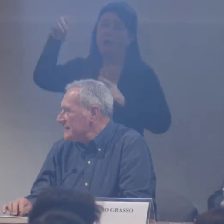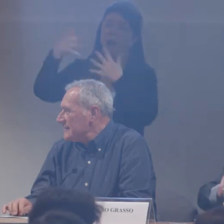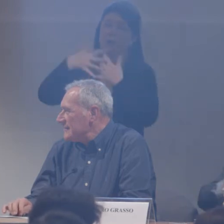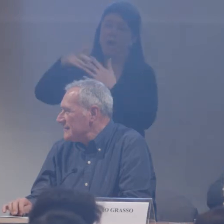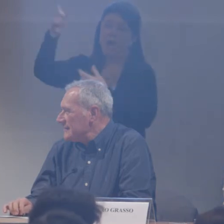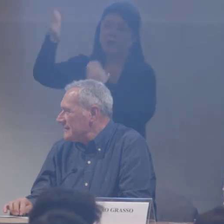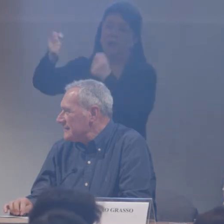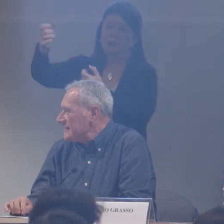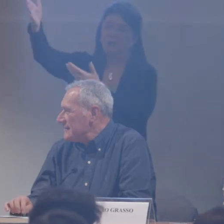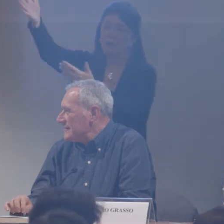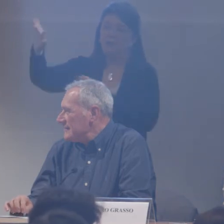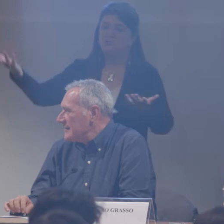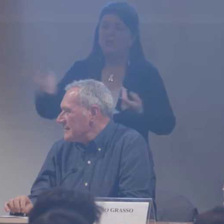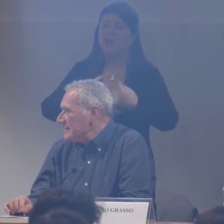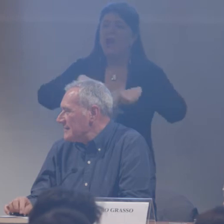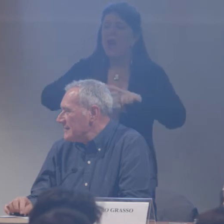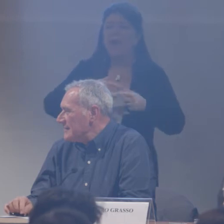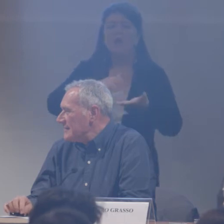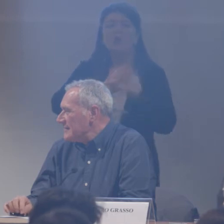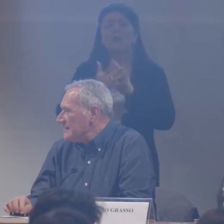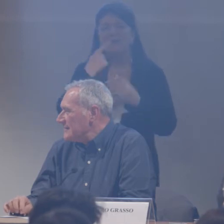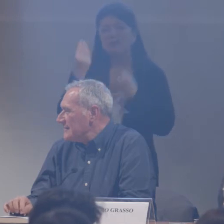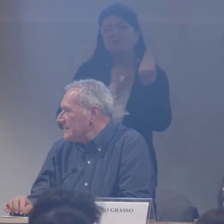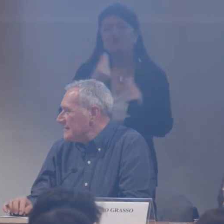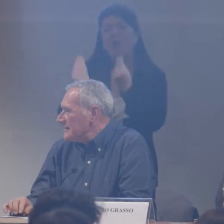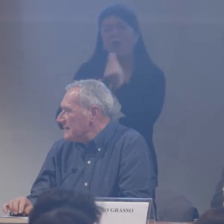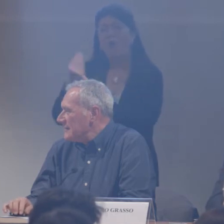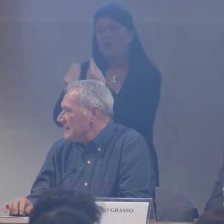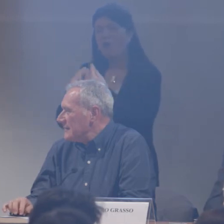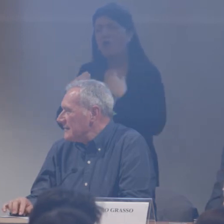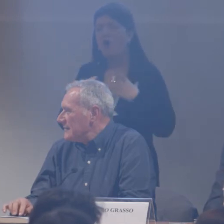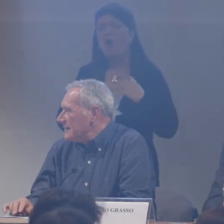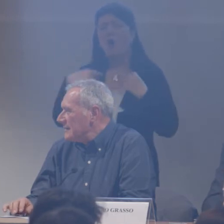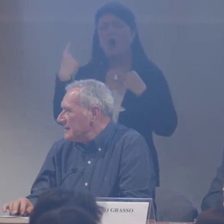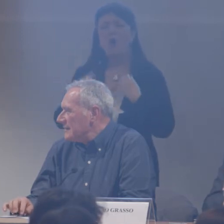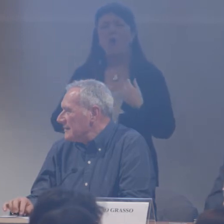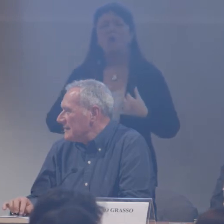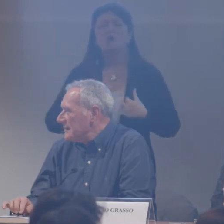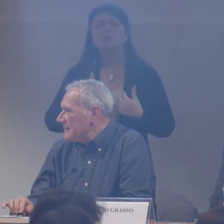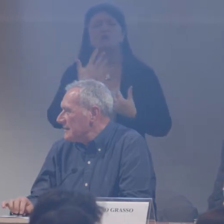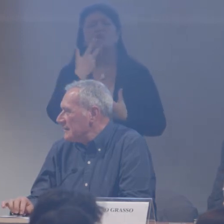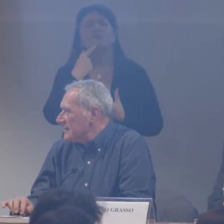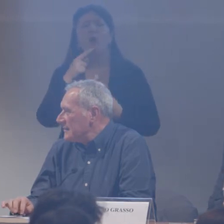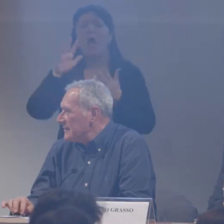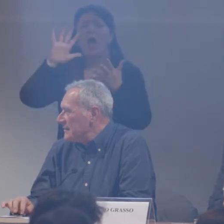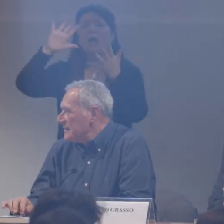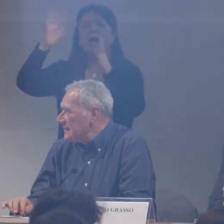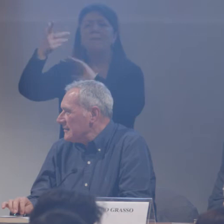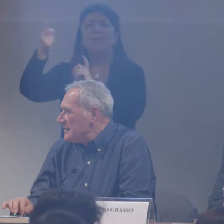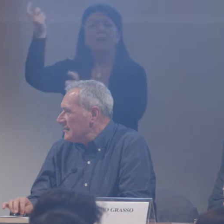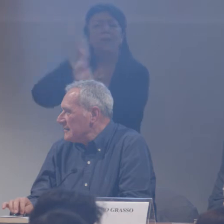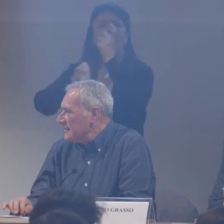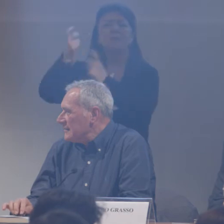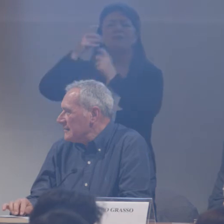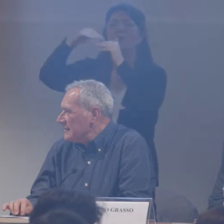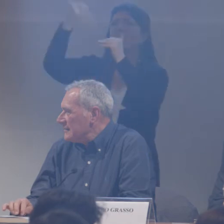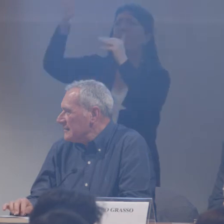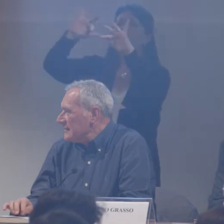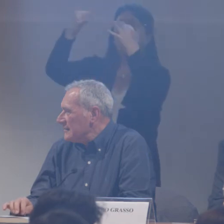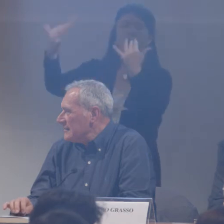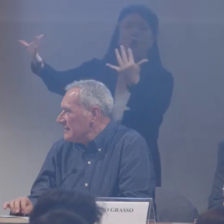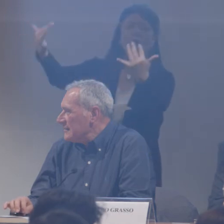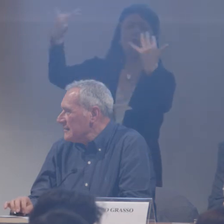un cacchio di iPad, voglio dire, no, bellissimo, perché io ho un Mac. Tutto il cambiamento viene da fuori, dall'altra parte del mondo. Io